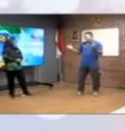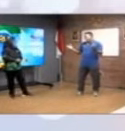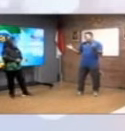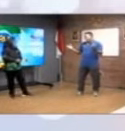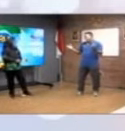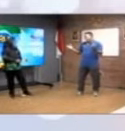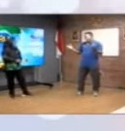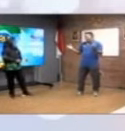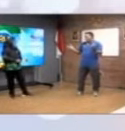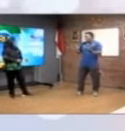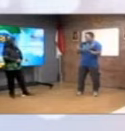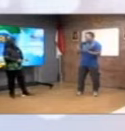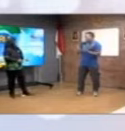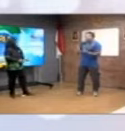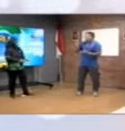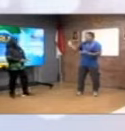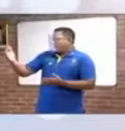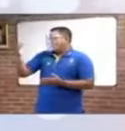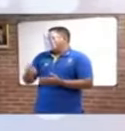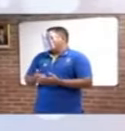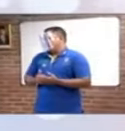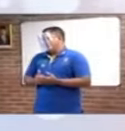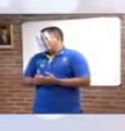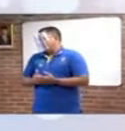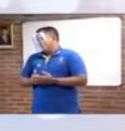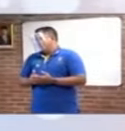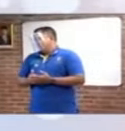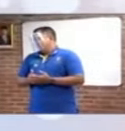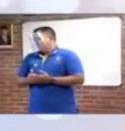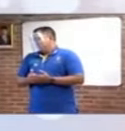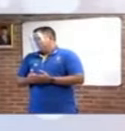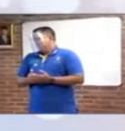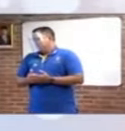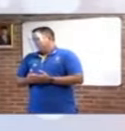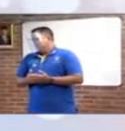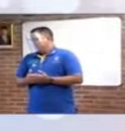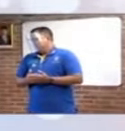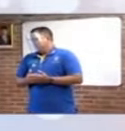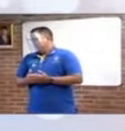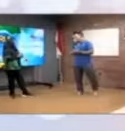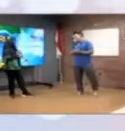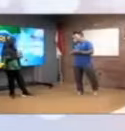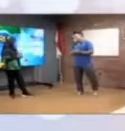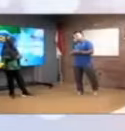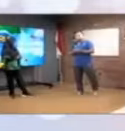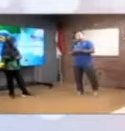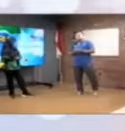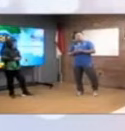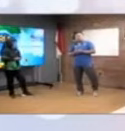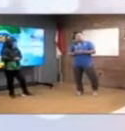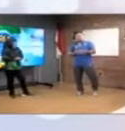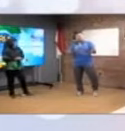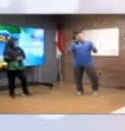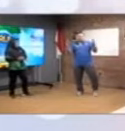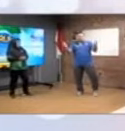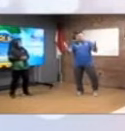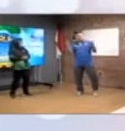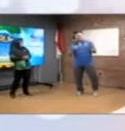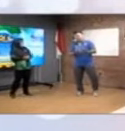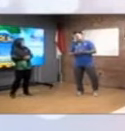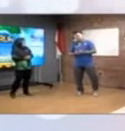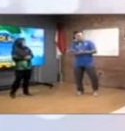bahasa olahraganya yang terkenal apa sih Bro Gina? Kalau bahasa kerennya biasa dikenal dengan pull up Pak. Oh begitu, iya.